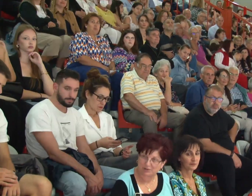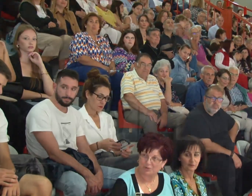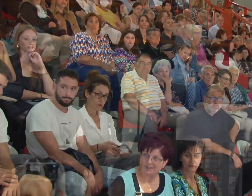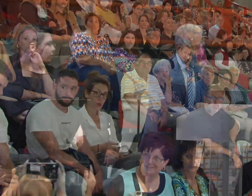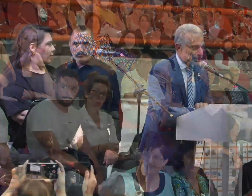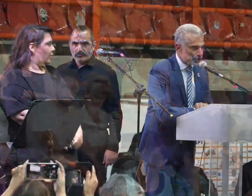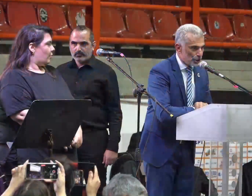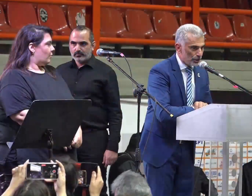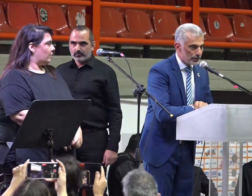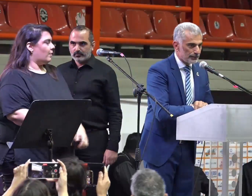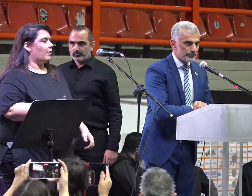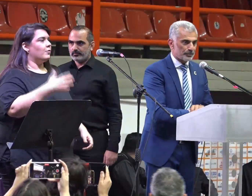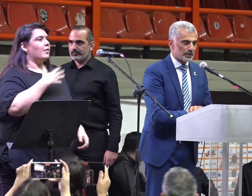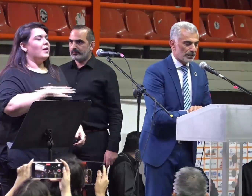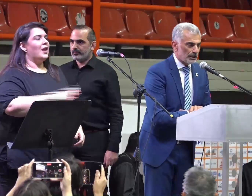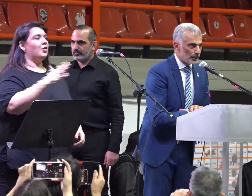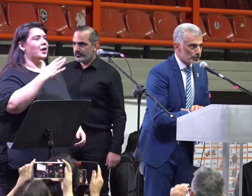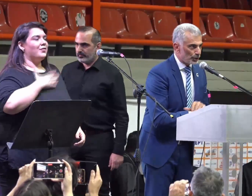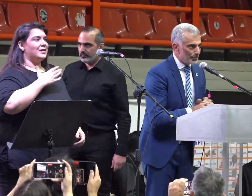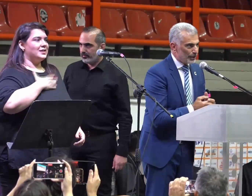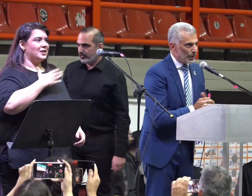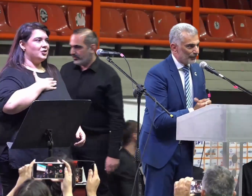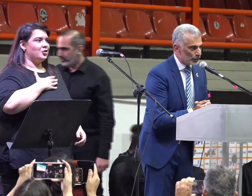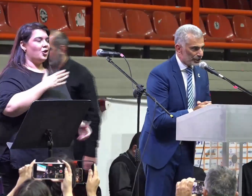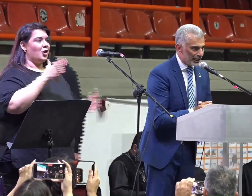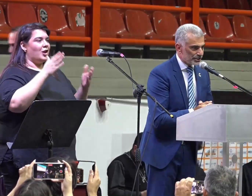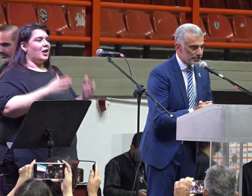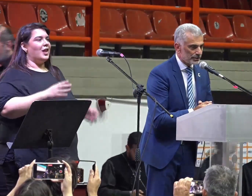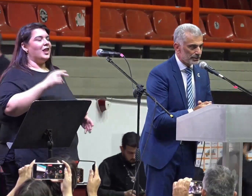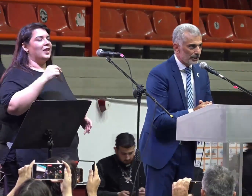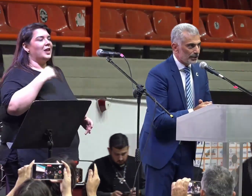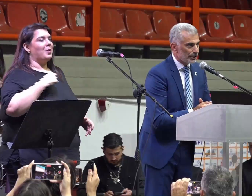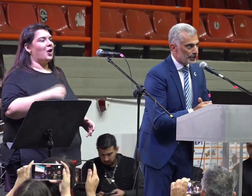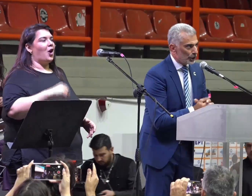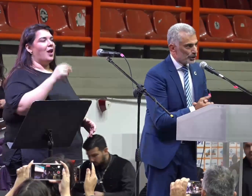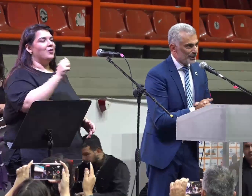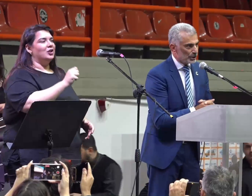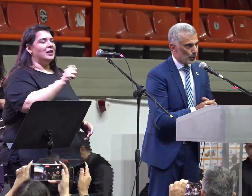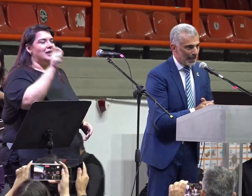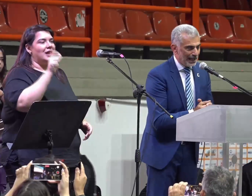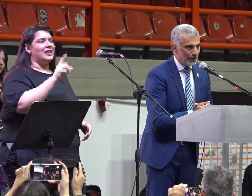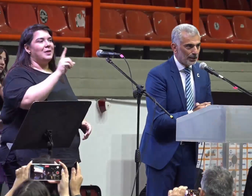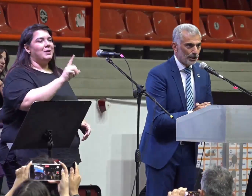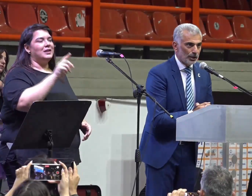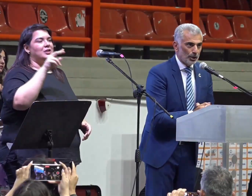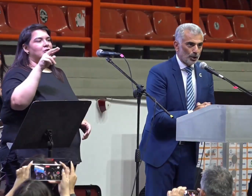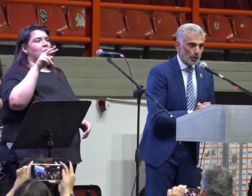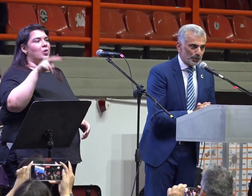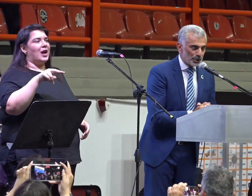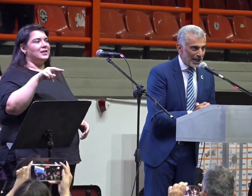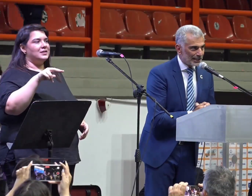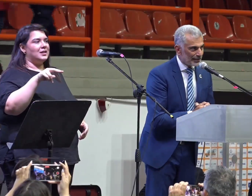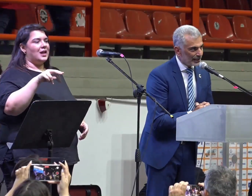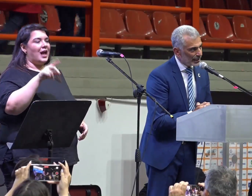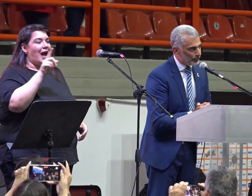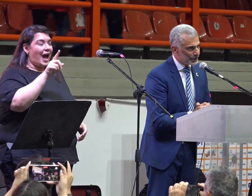Θα ήθελα να ευχαριστήσω τον Δήμαρχο Λαβριωτικής, κύριο Δημήτρη Λουκά, ο